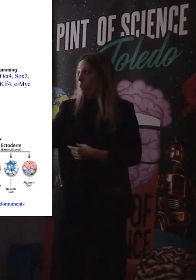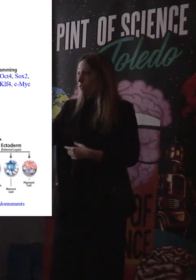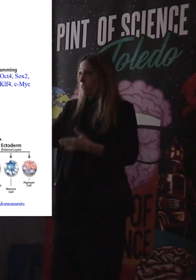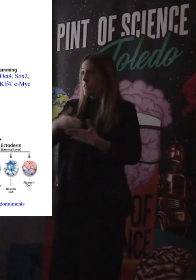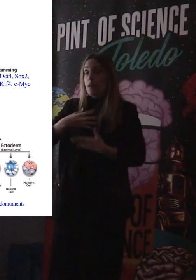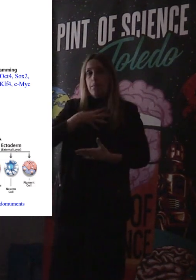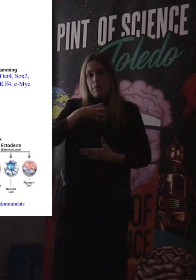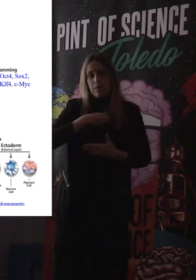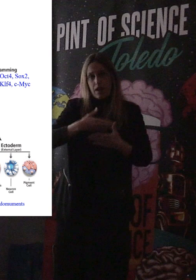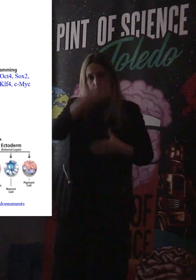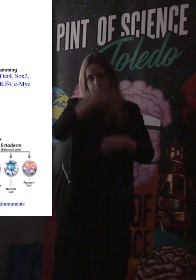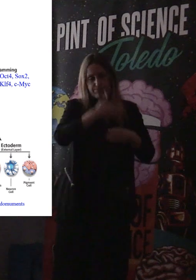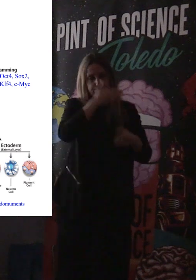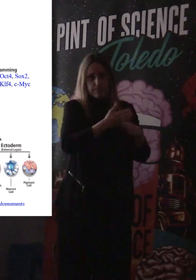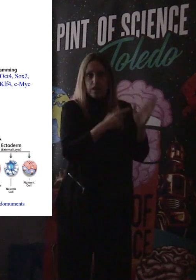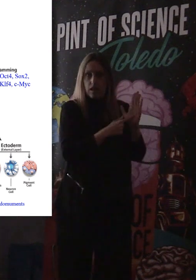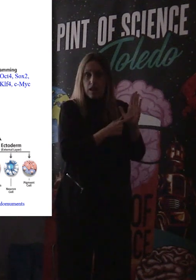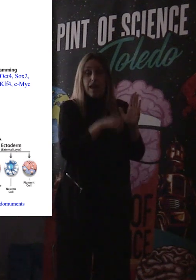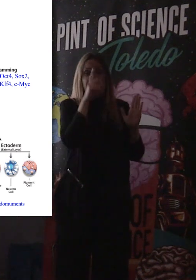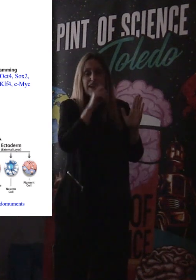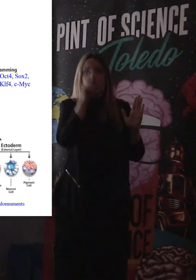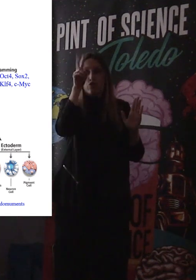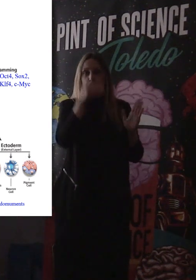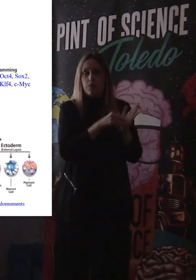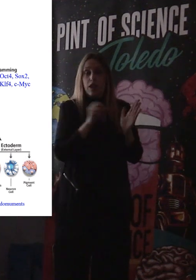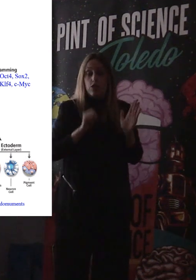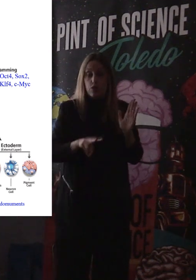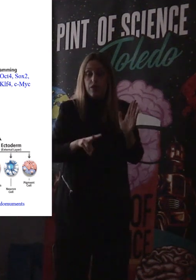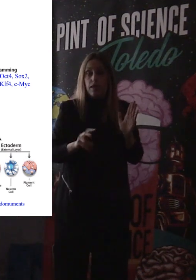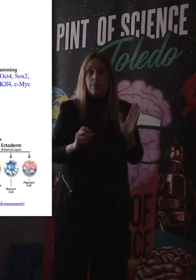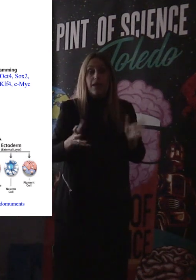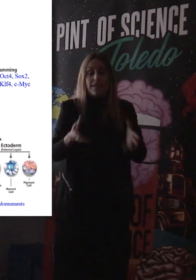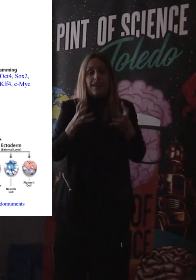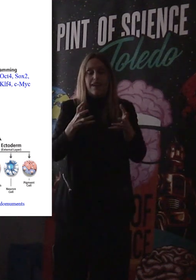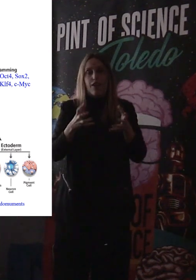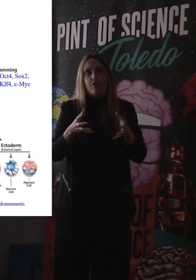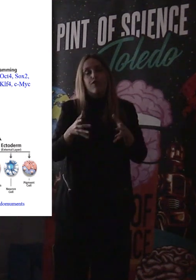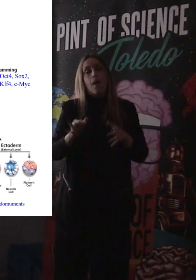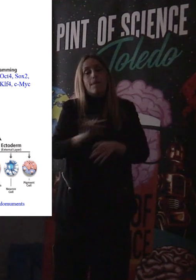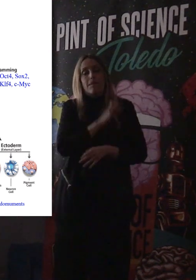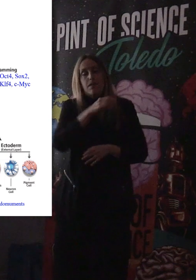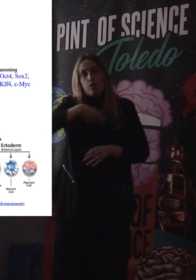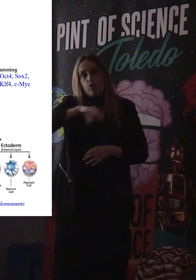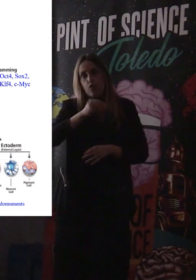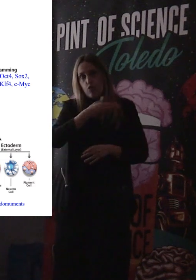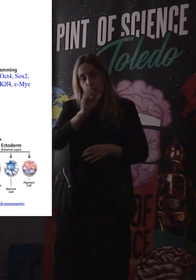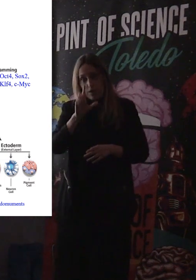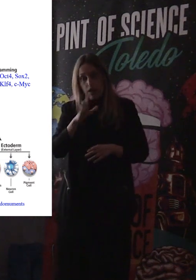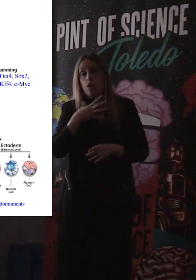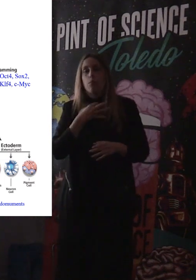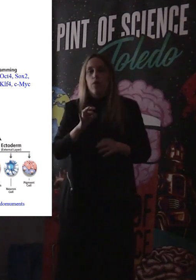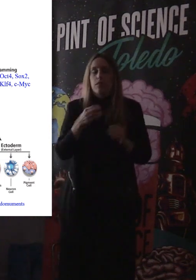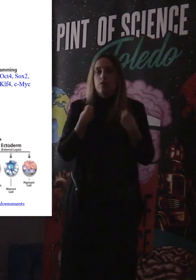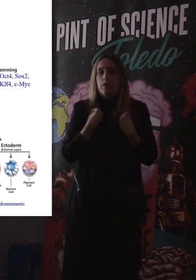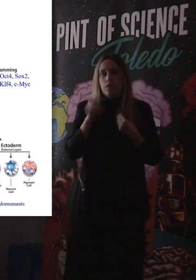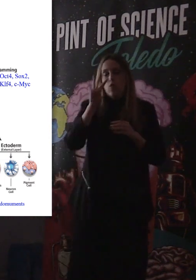aquí ganaron en 2012 el Premio Nobel de Medicina. Se puede hoy en día, con solamente cuatro factores, que